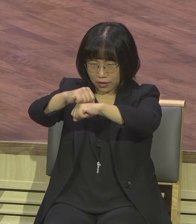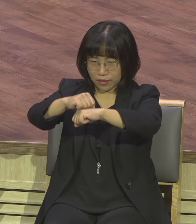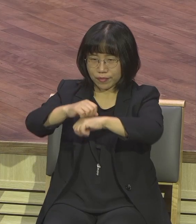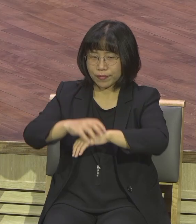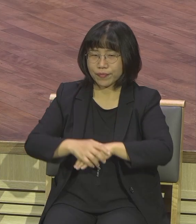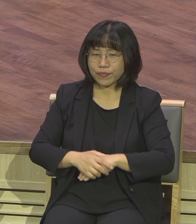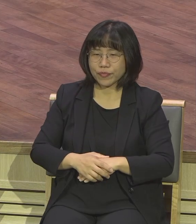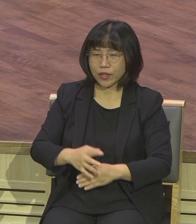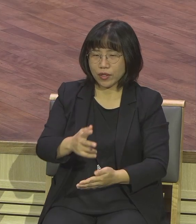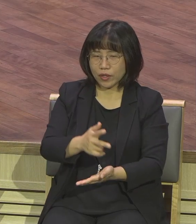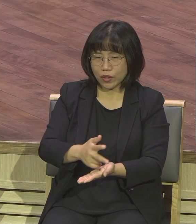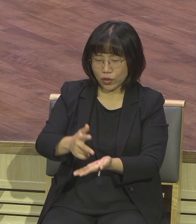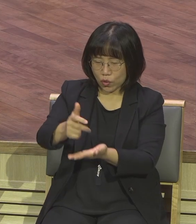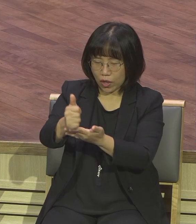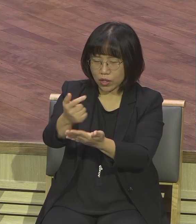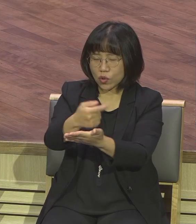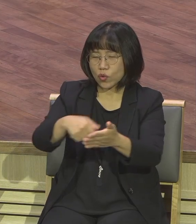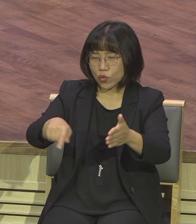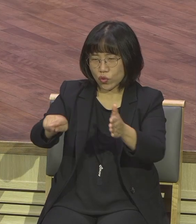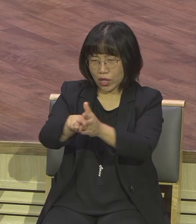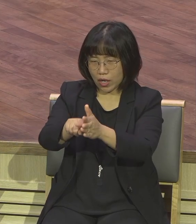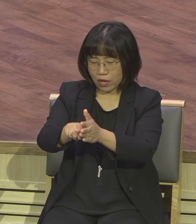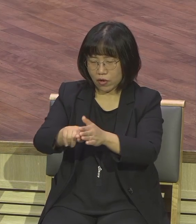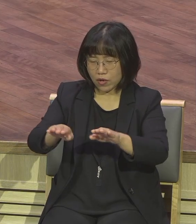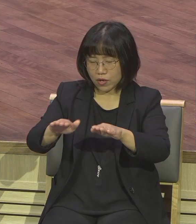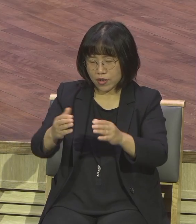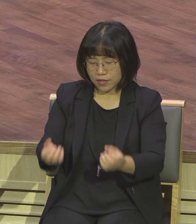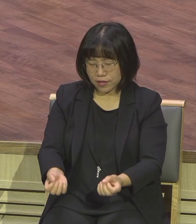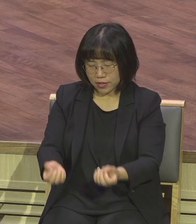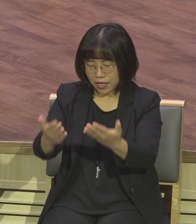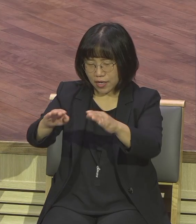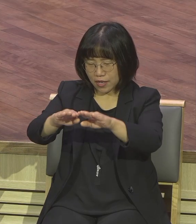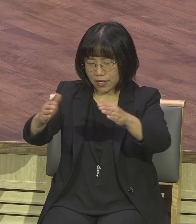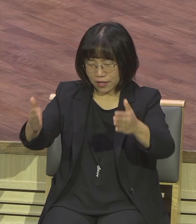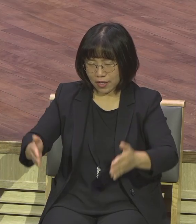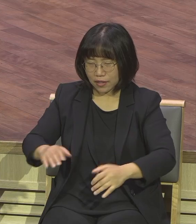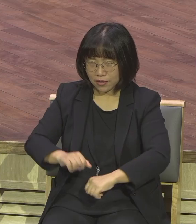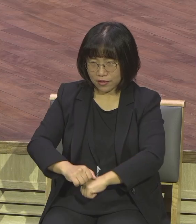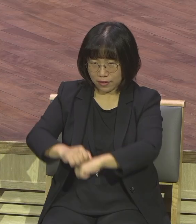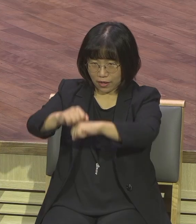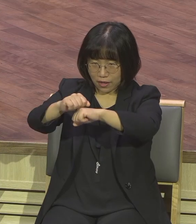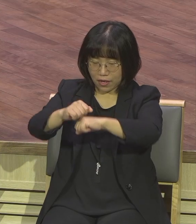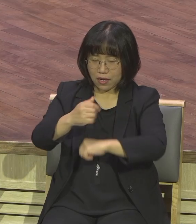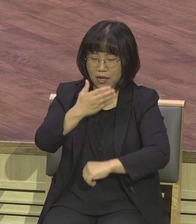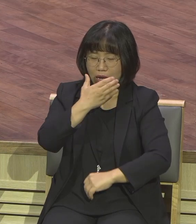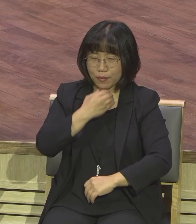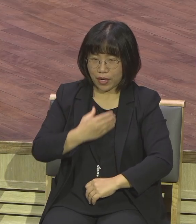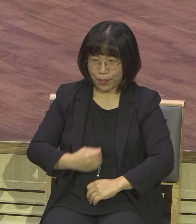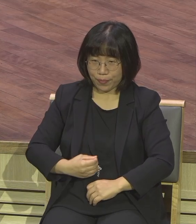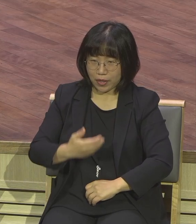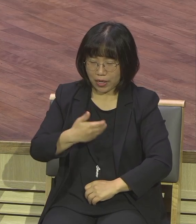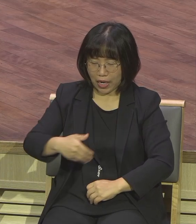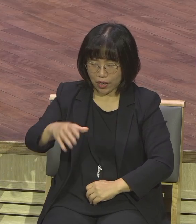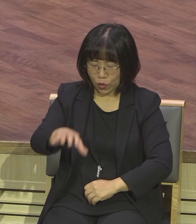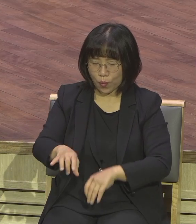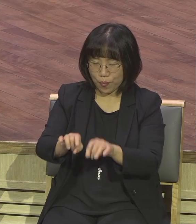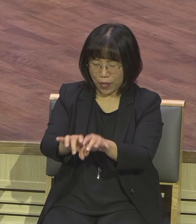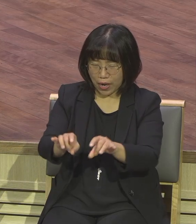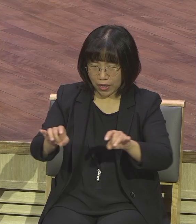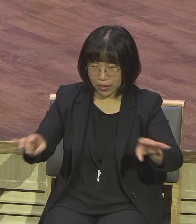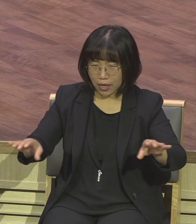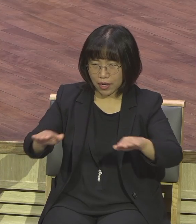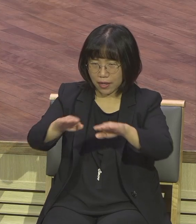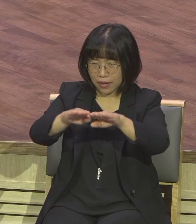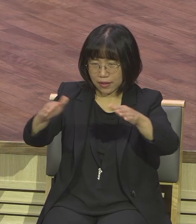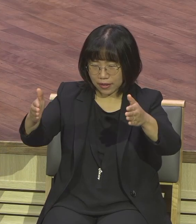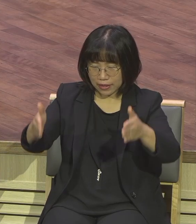아브라함 여호와를 위하여 제단을 쌓았더라. 아브라함 뭐요? 가는 곳마다 단을 쌓았다. 그렇게